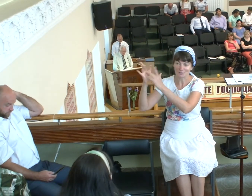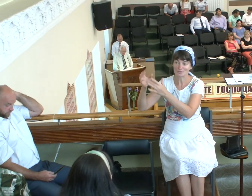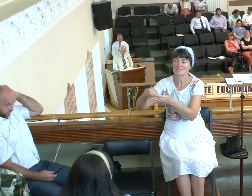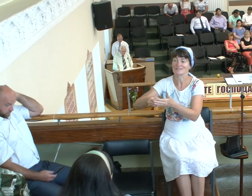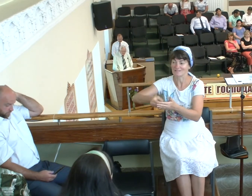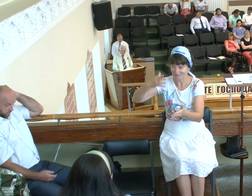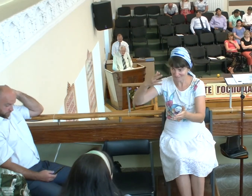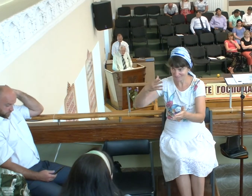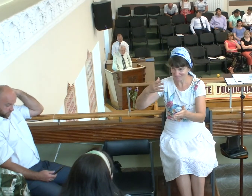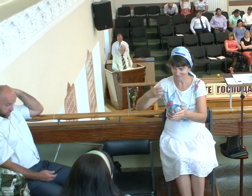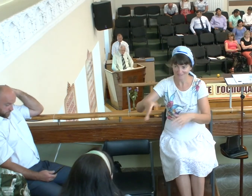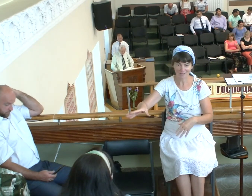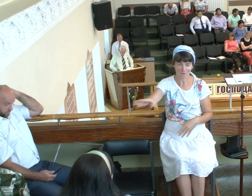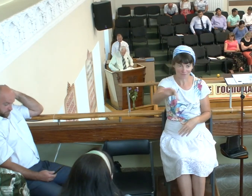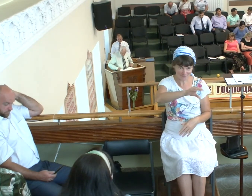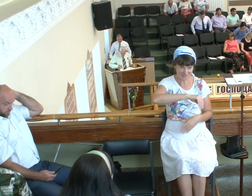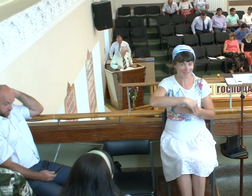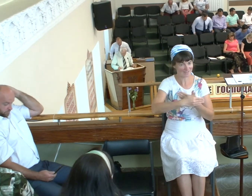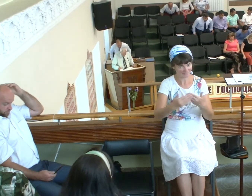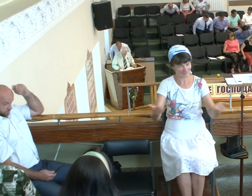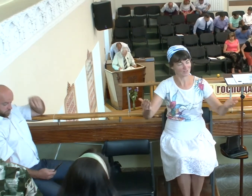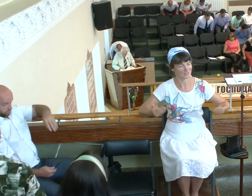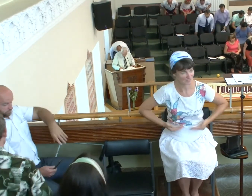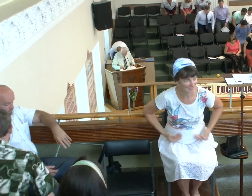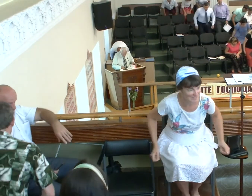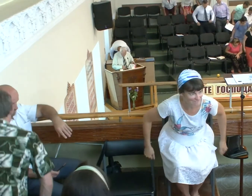нашей жизни. Аминь. Помолимся.